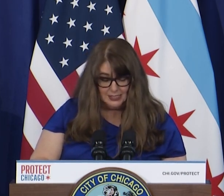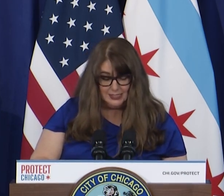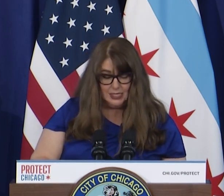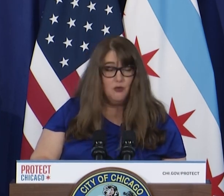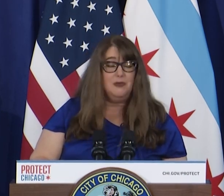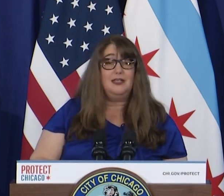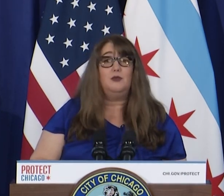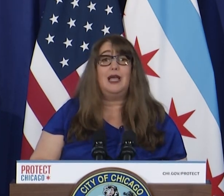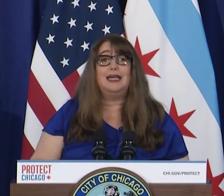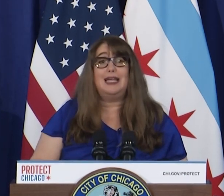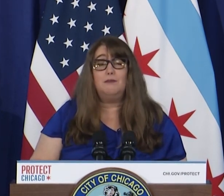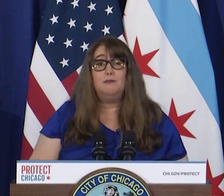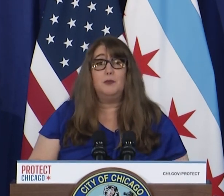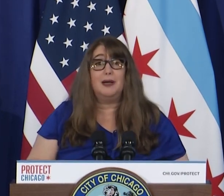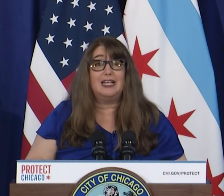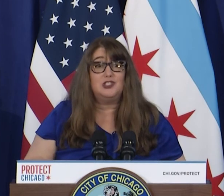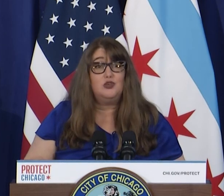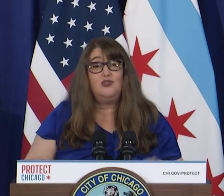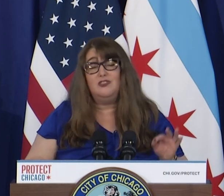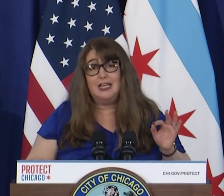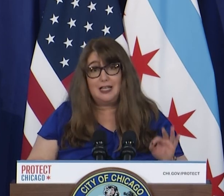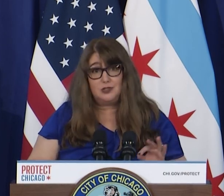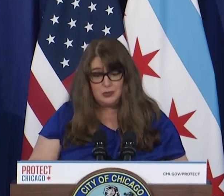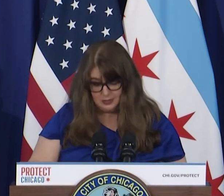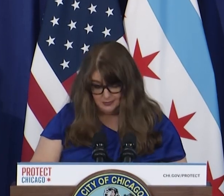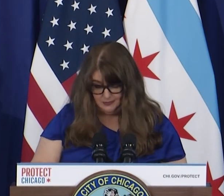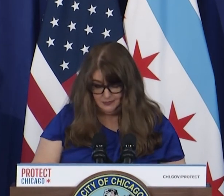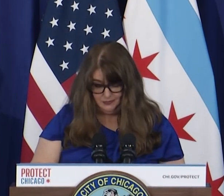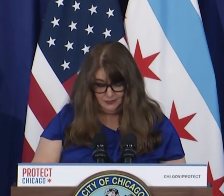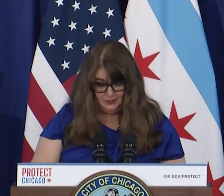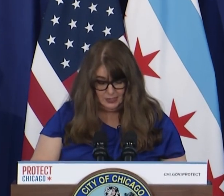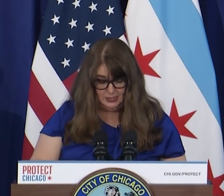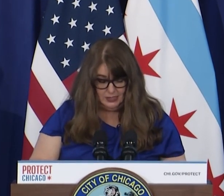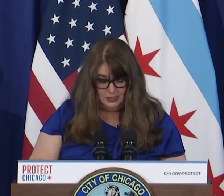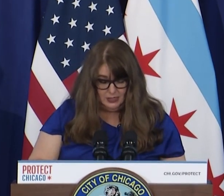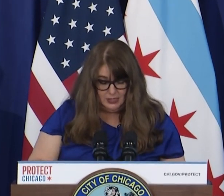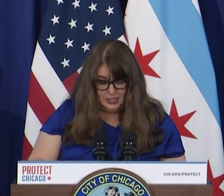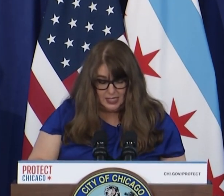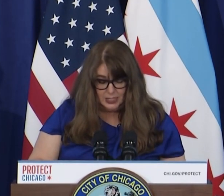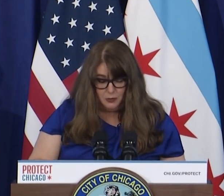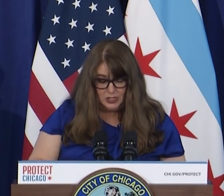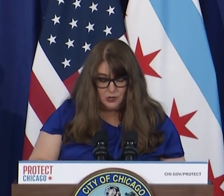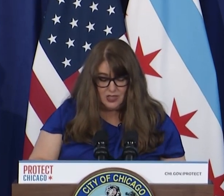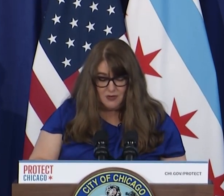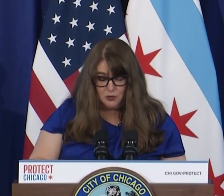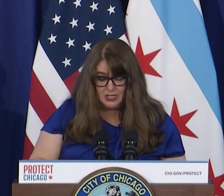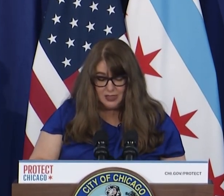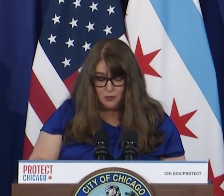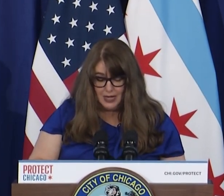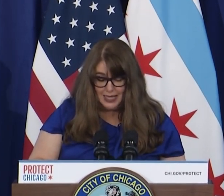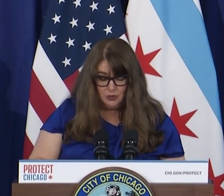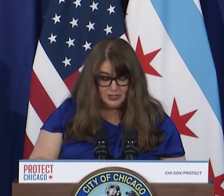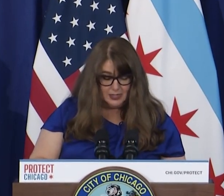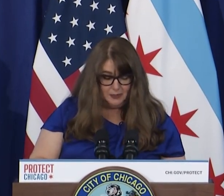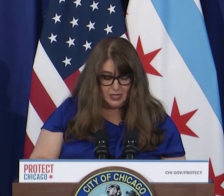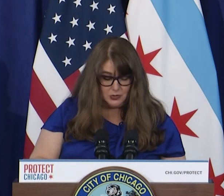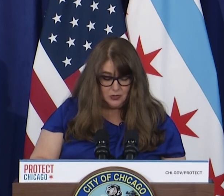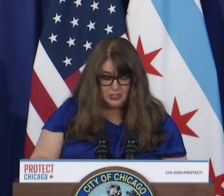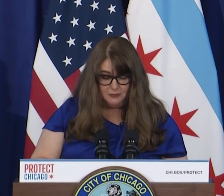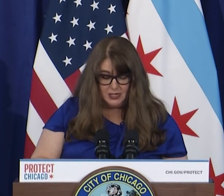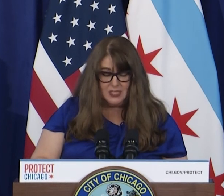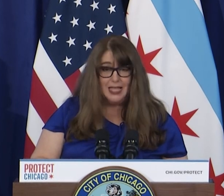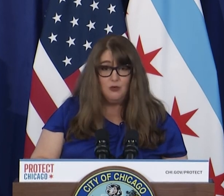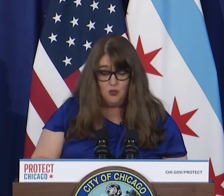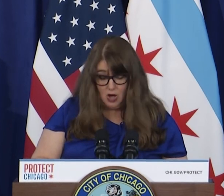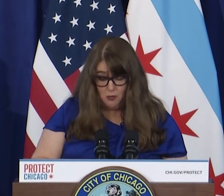de Gracias se convierte en una gran propagación de casos. Es por eso que debemos redoblar nuestras